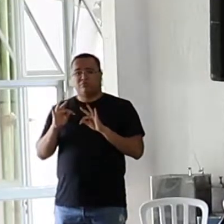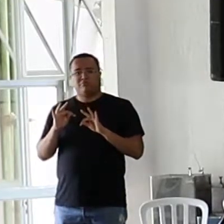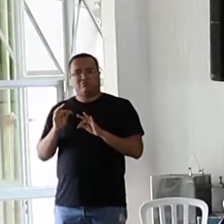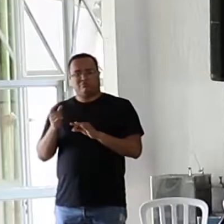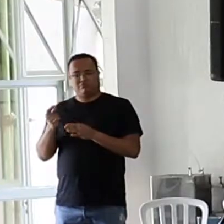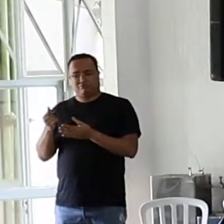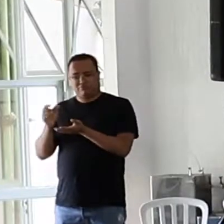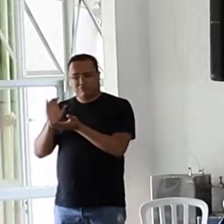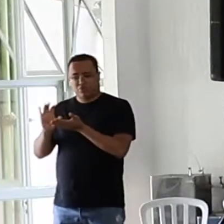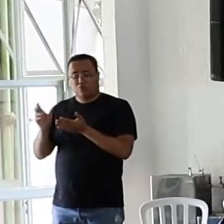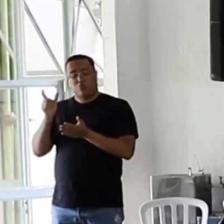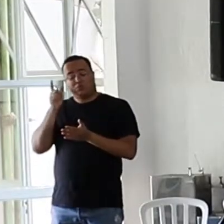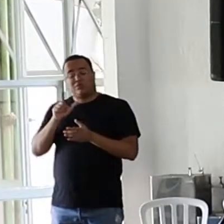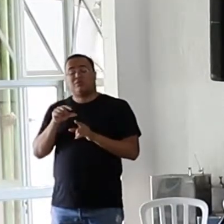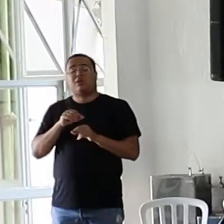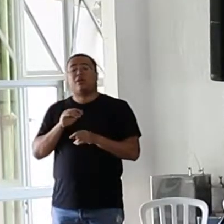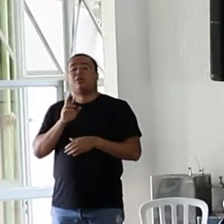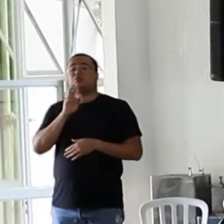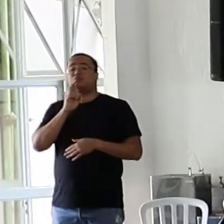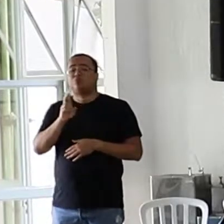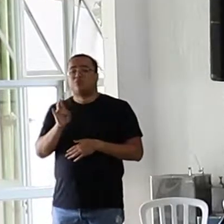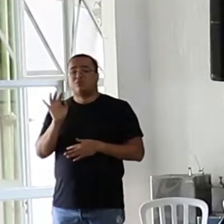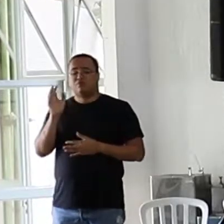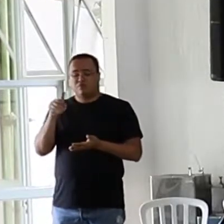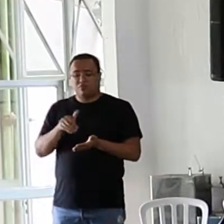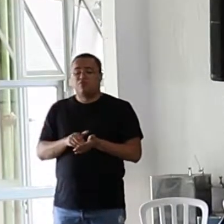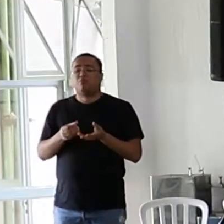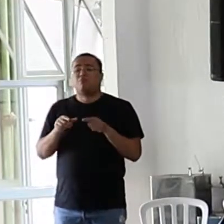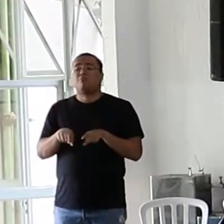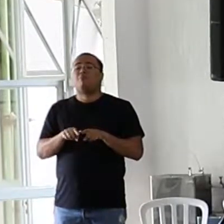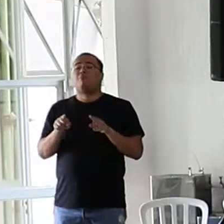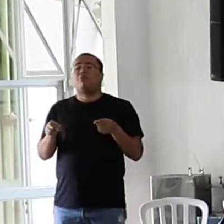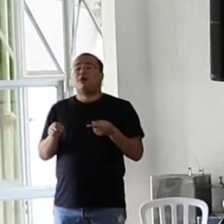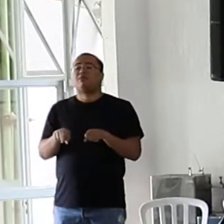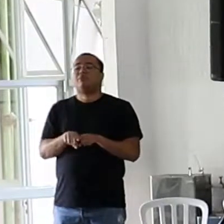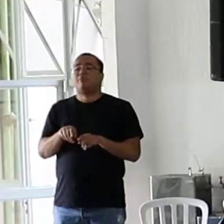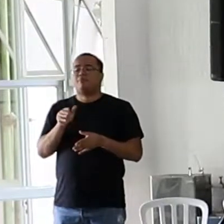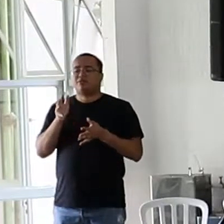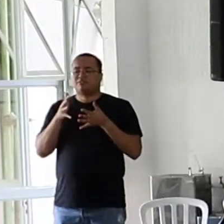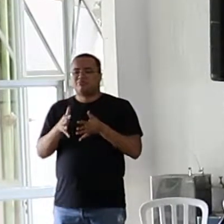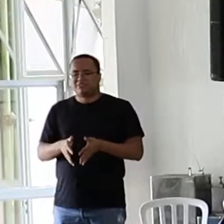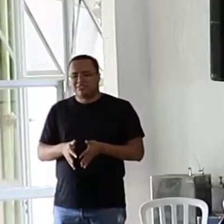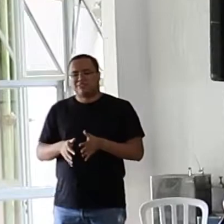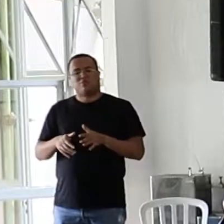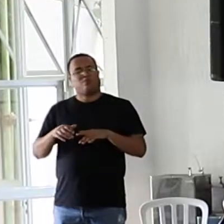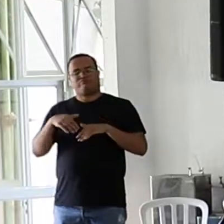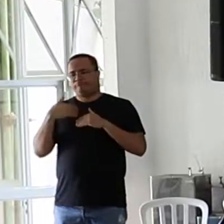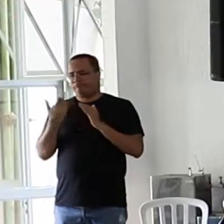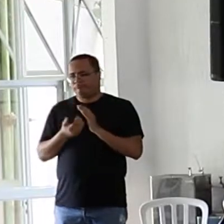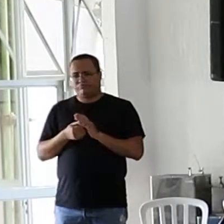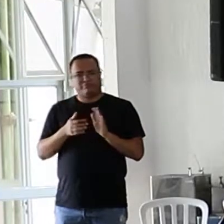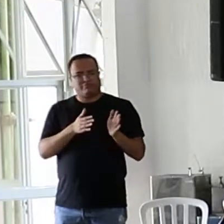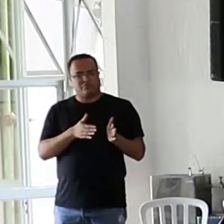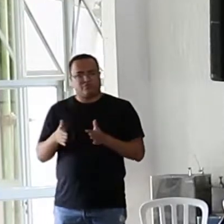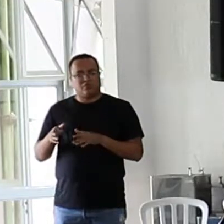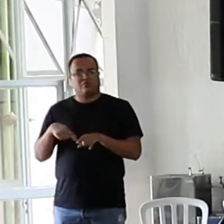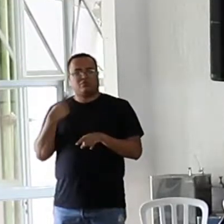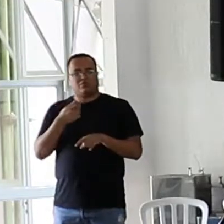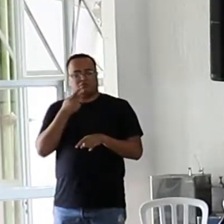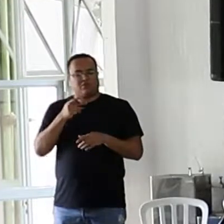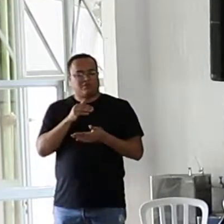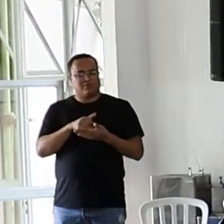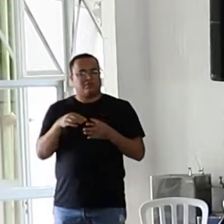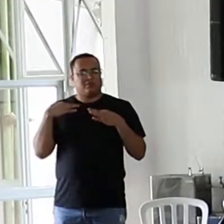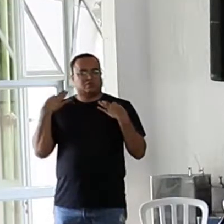é sempre aquilo que a secretária nos disse o governador é Ibanez endossa o importa o que importa Realmente são as pessoas